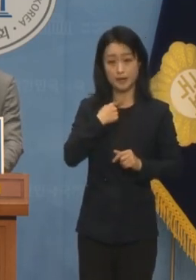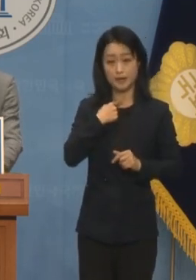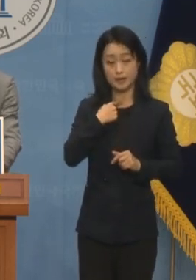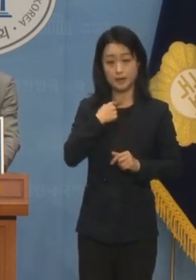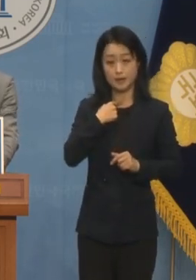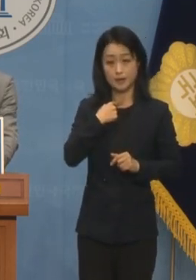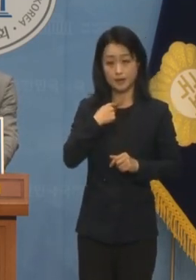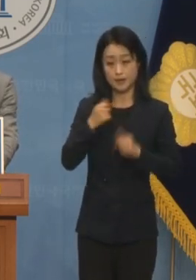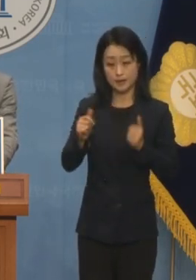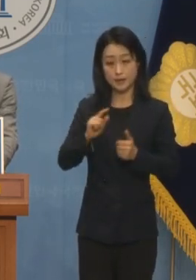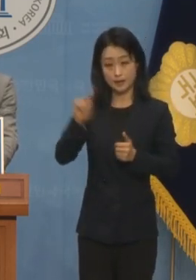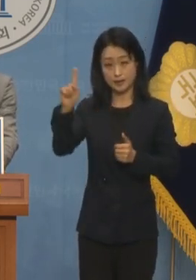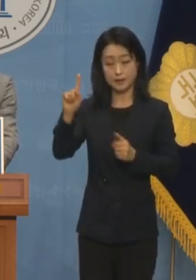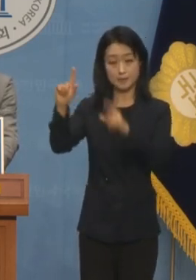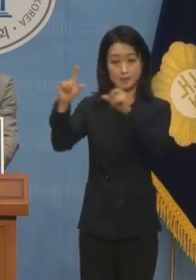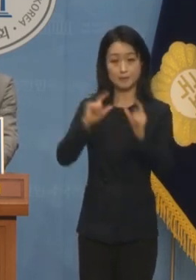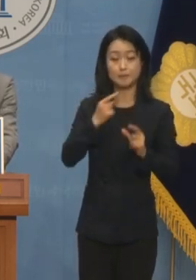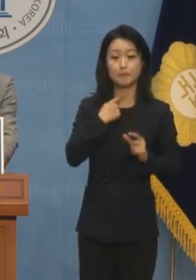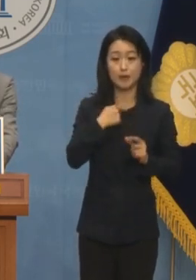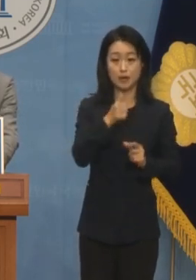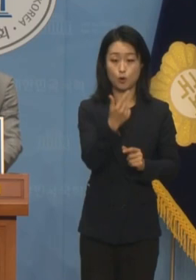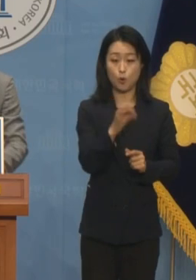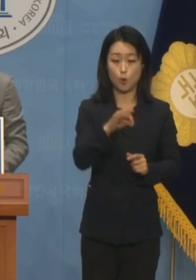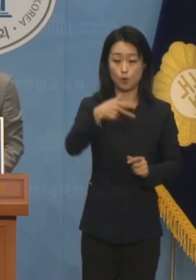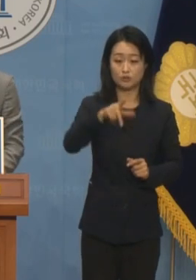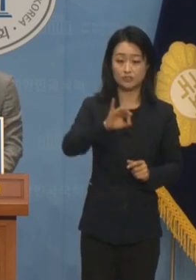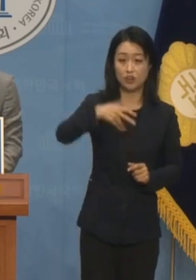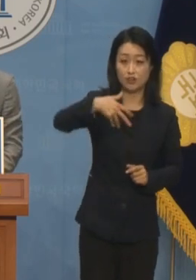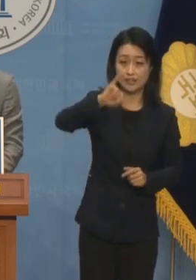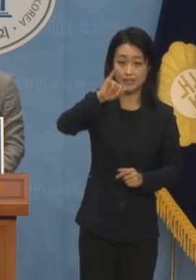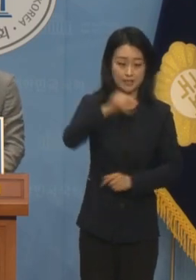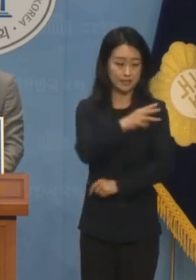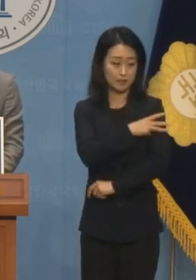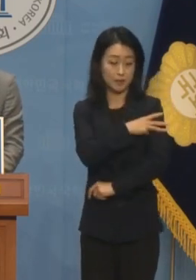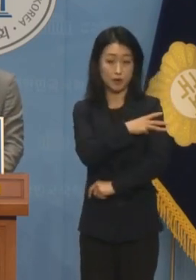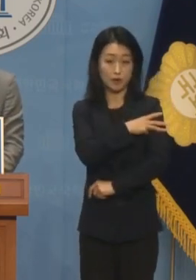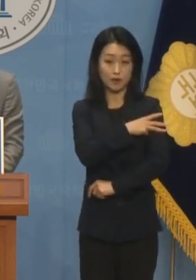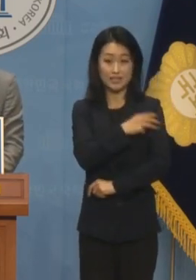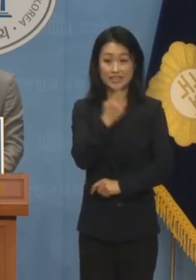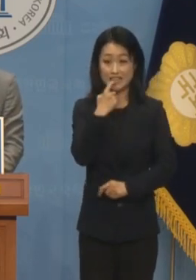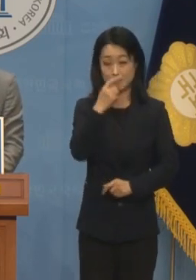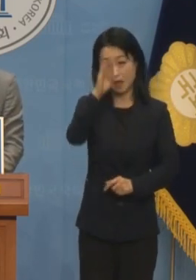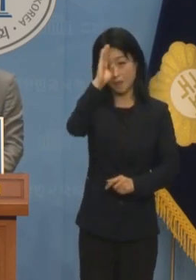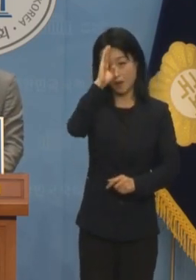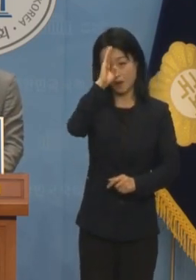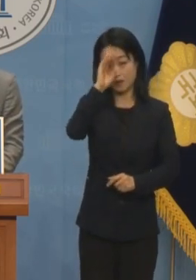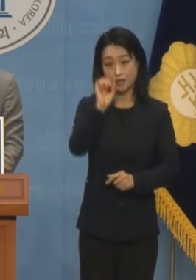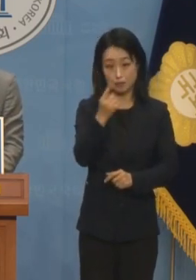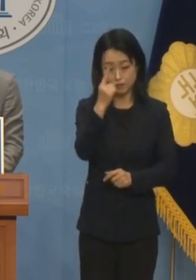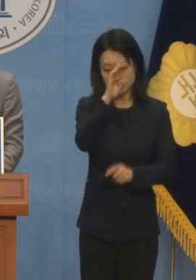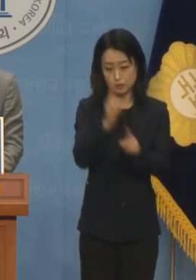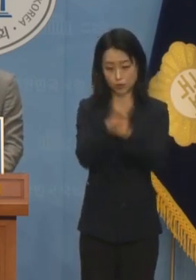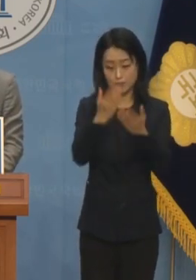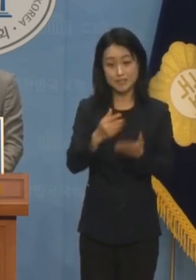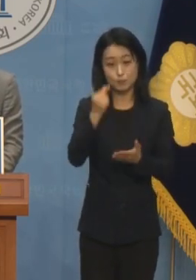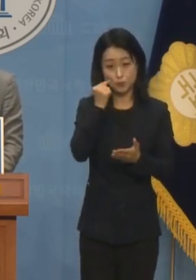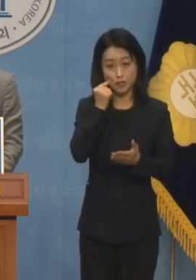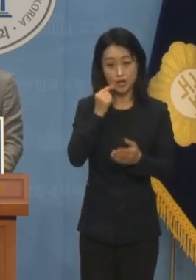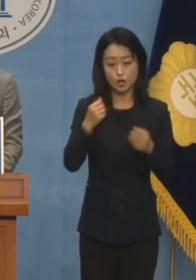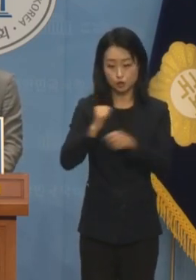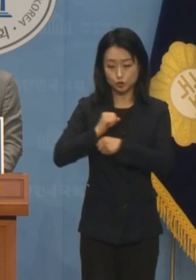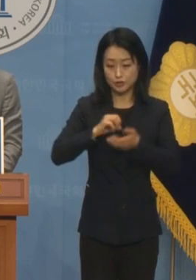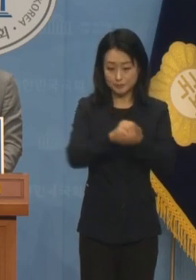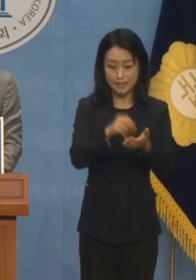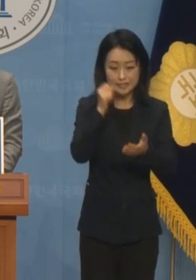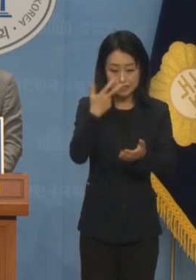제소되었습니다. 홍정기 일병, 그는 급성 골수성 백혈병으로 제때 치료받지 못해 군에 입대한 지 7개월